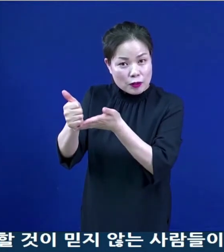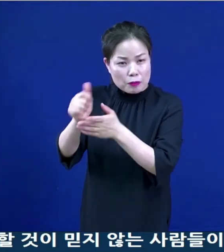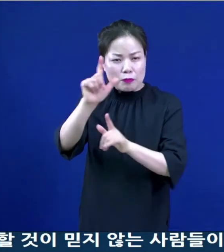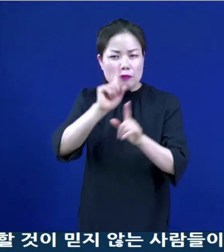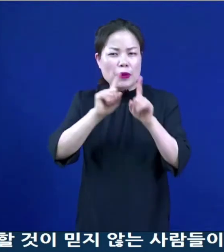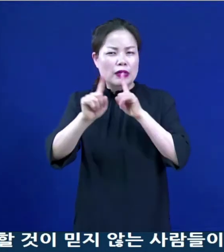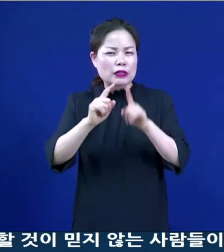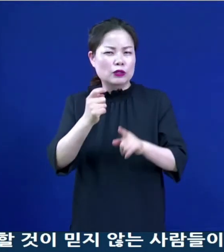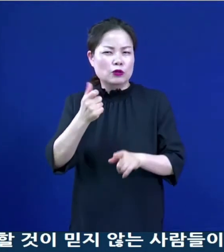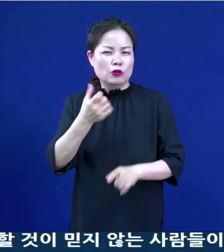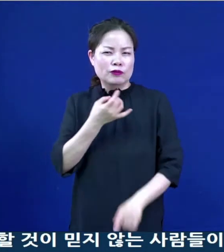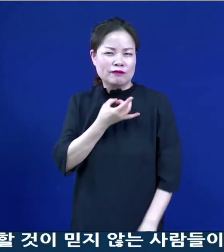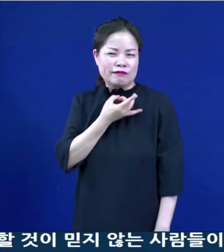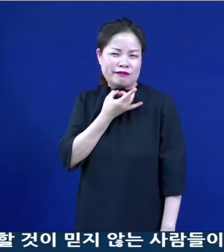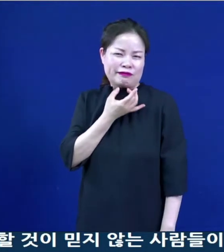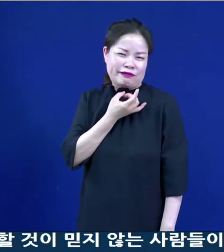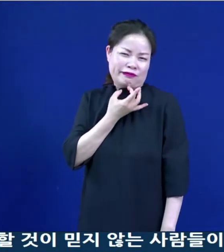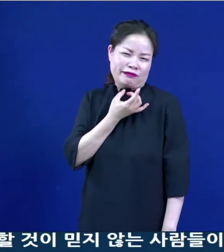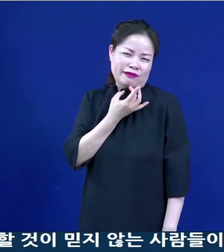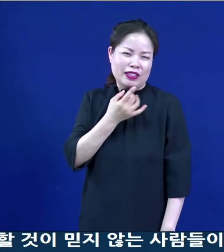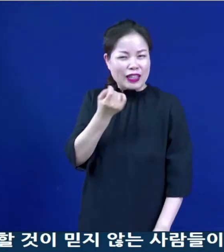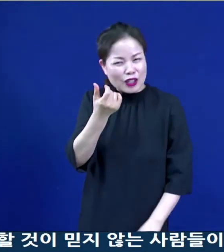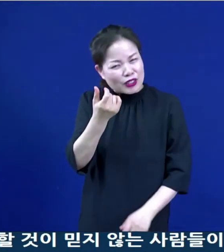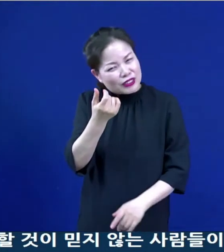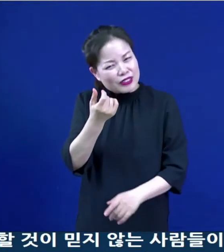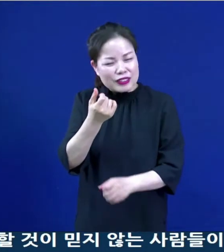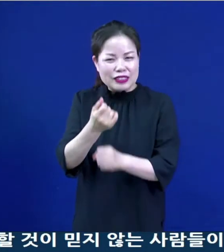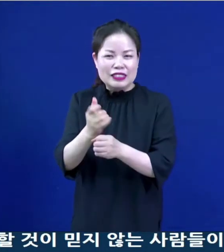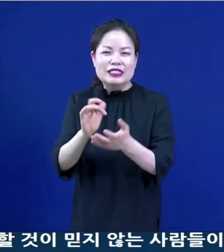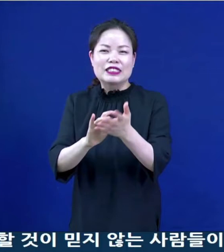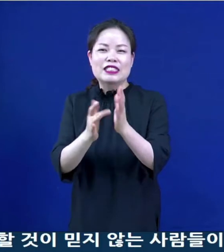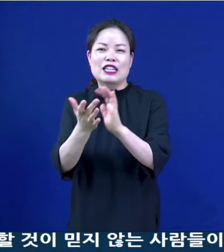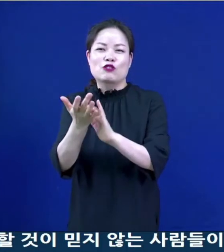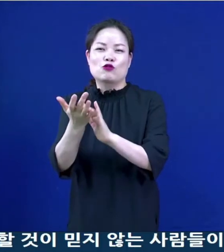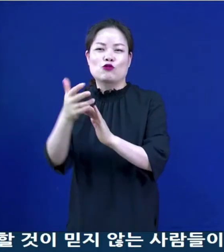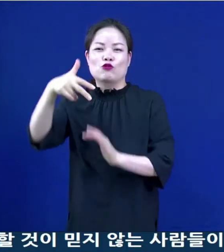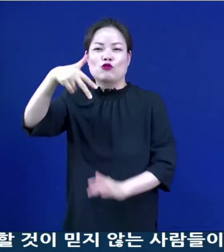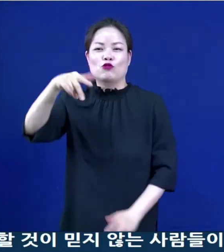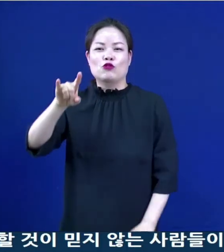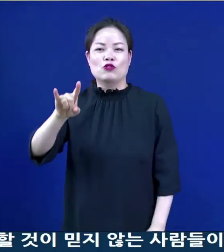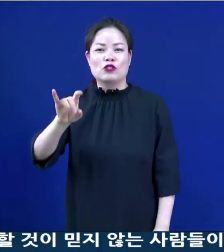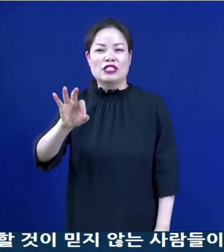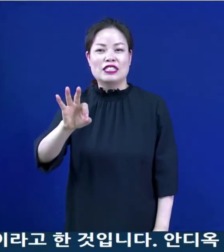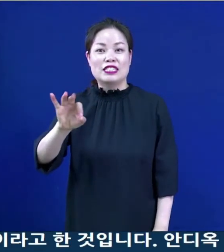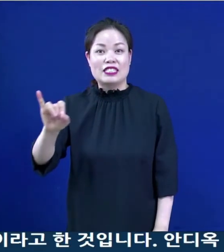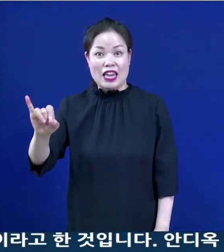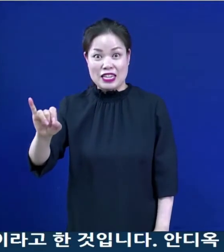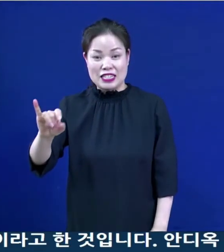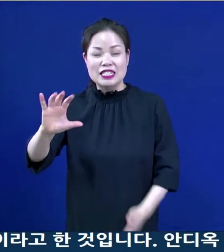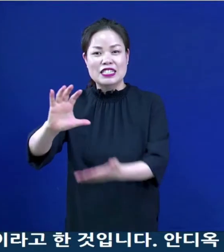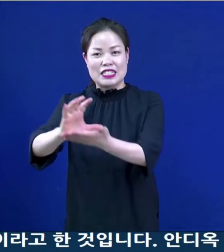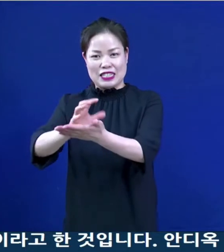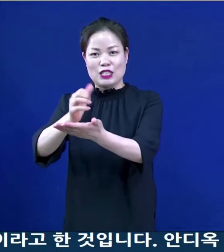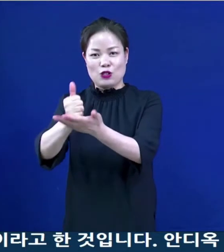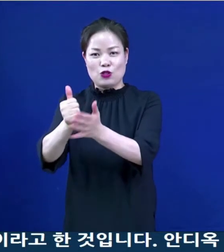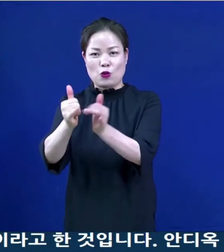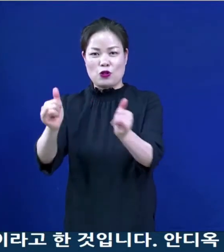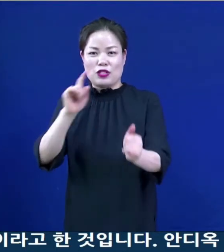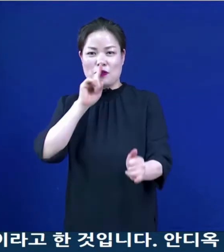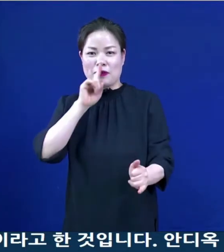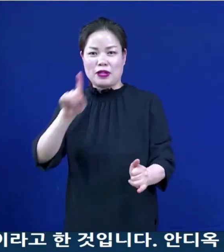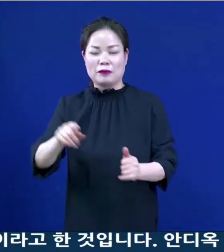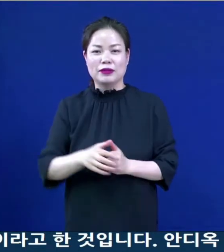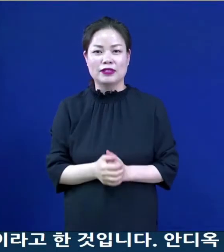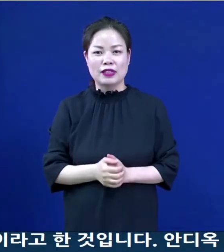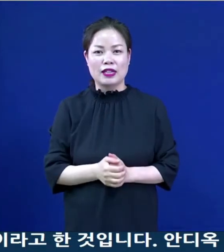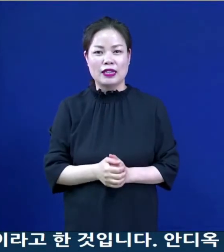태도는 비아냥식 존경을 담아서 예수쟁이 이런 기분으로 그리스도인이다라는 말이 붙여진 겁니다.